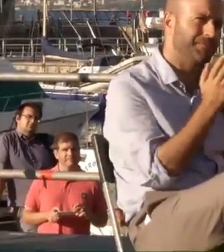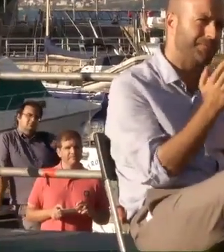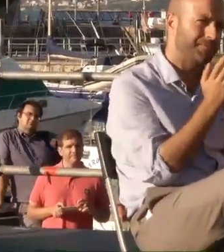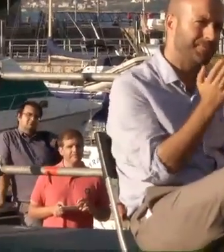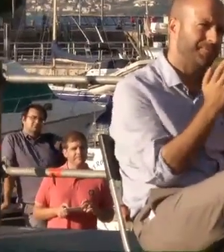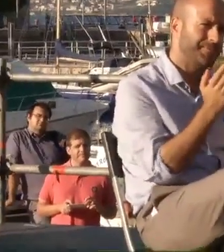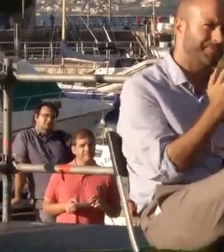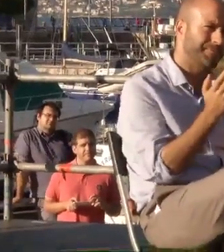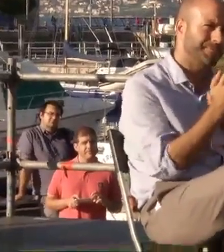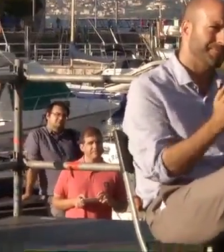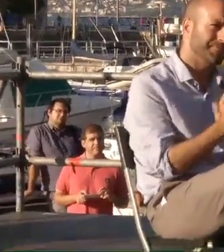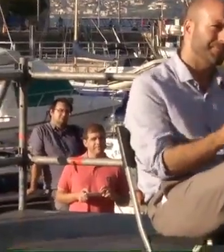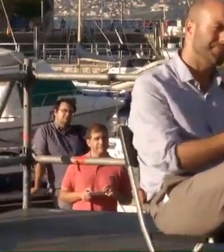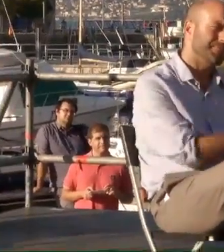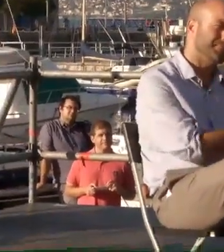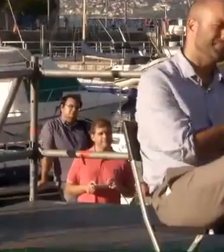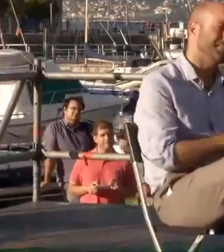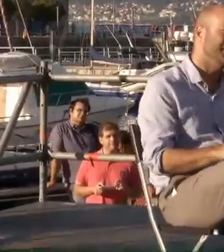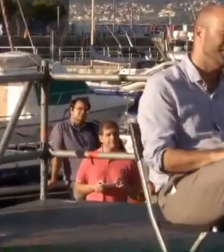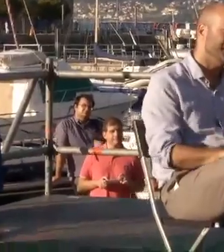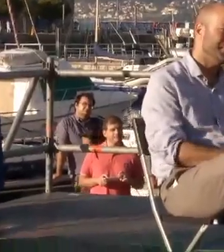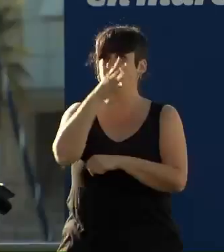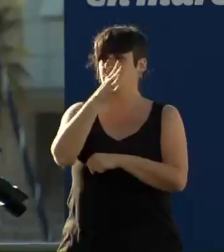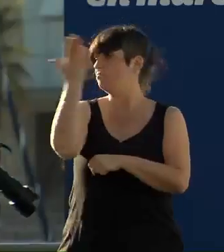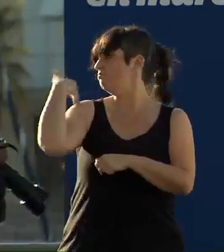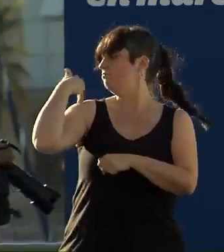Francesa, a